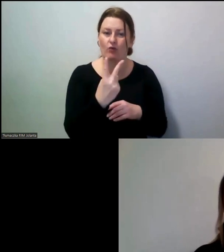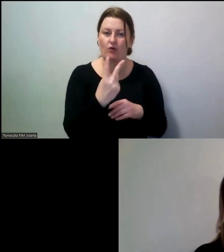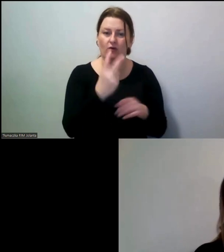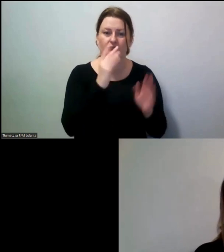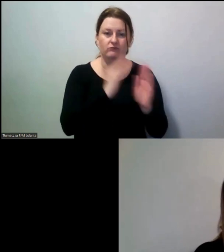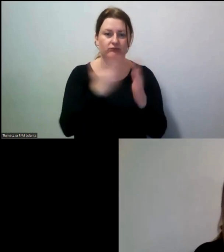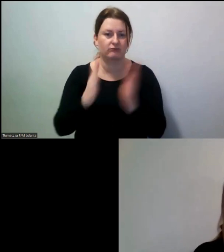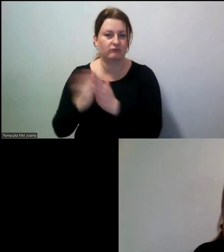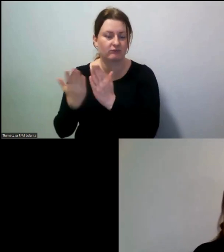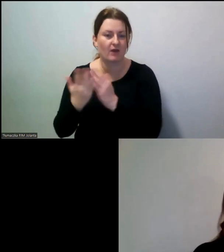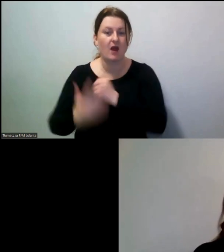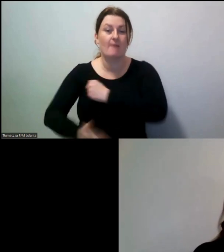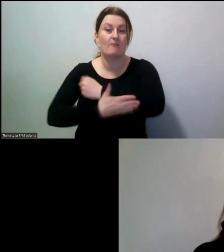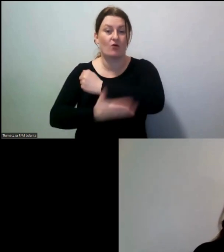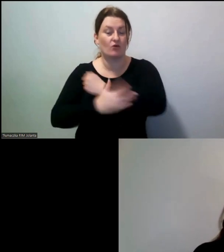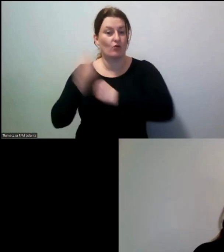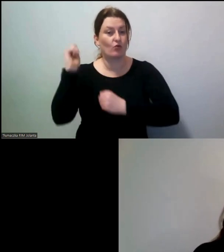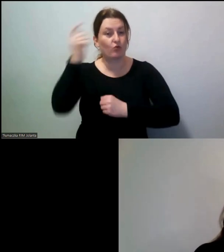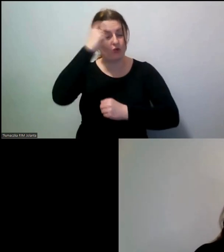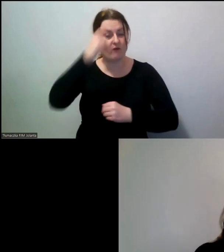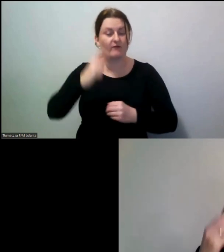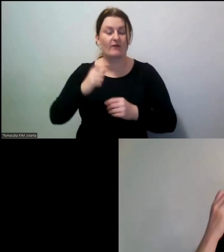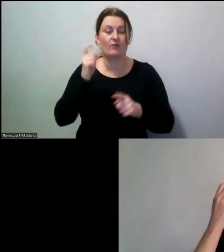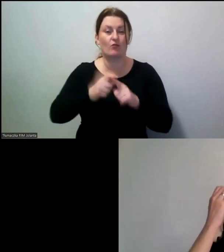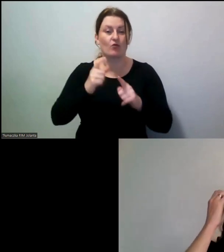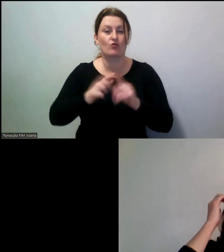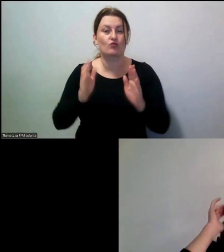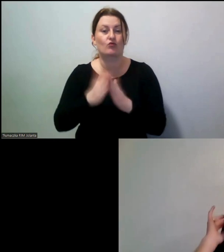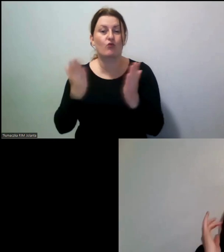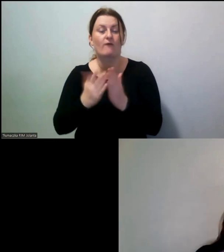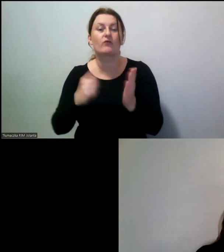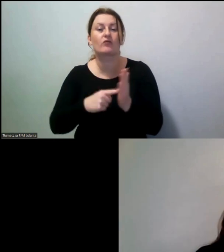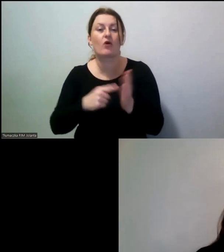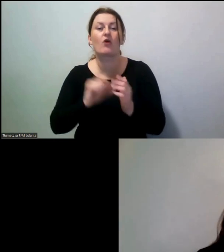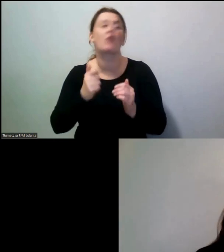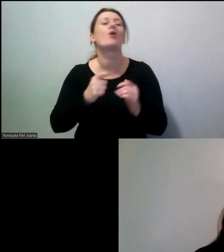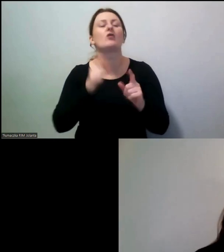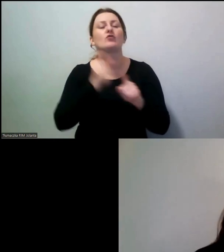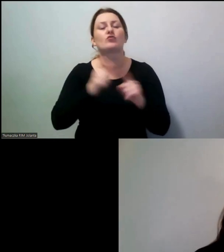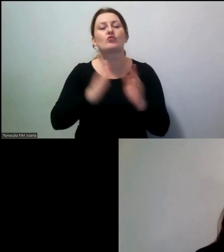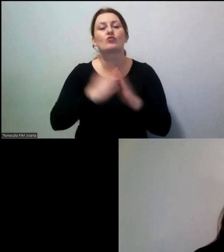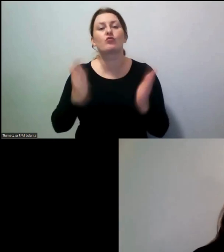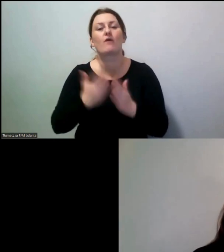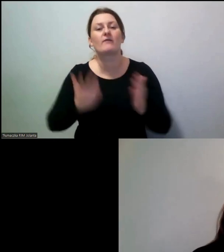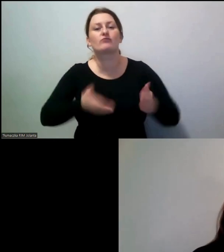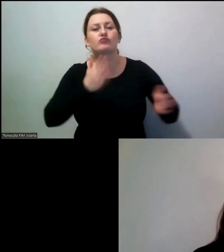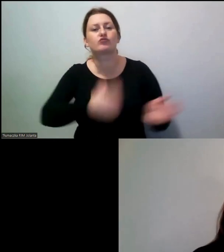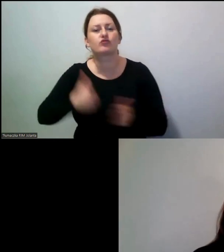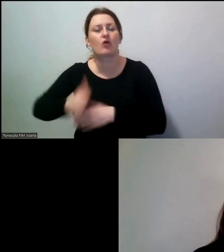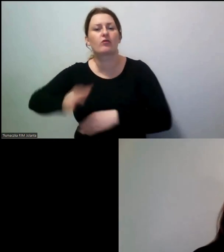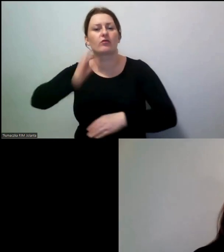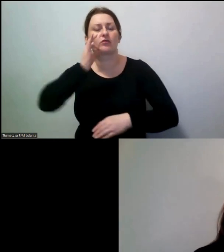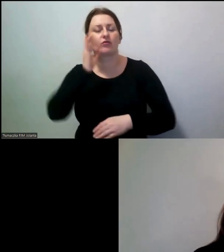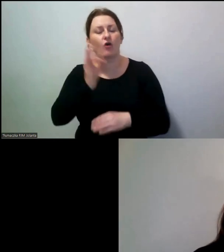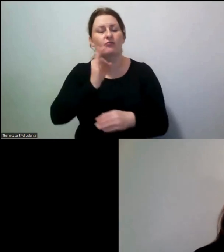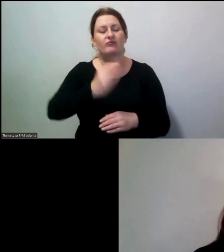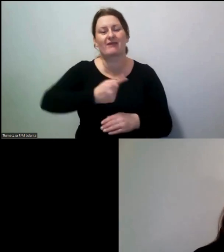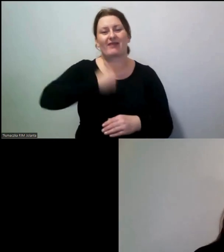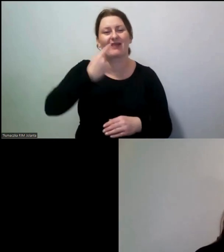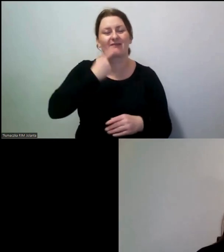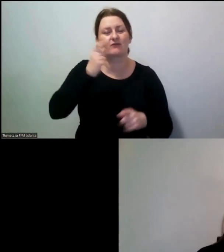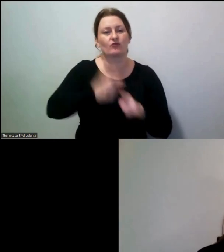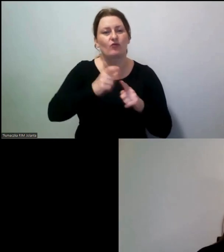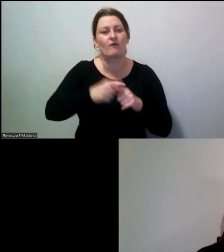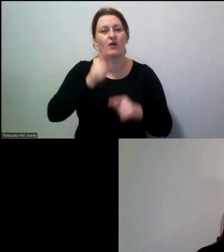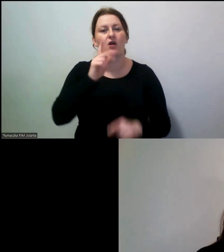podstawowo tym głównym słownikiem był dla nas oczywiście słownik przygotowany z takim dobrym zapleczem lingwistycznym i językoznawczym,